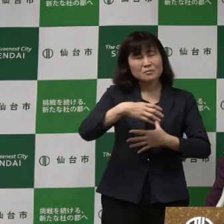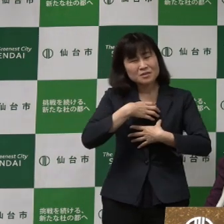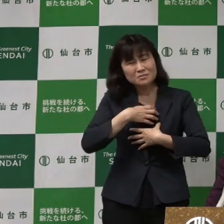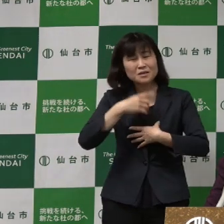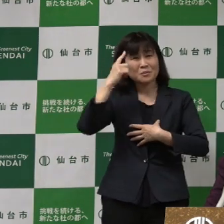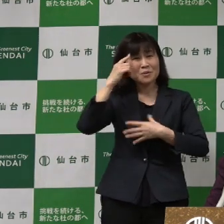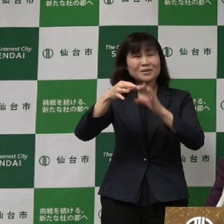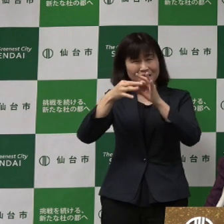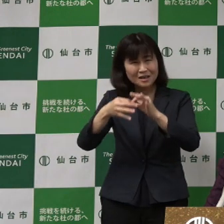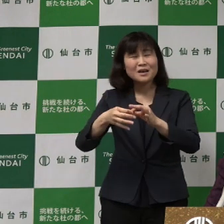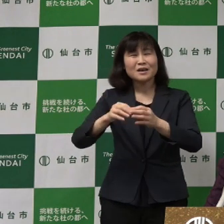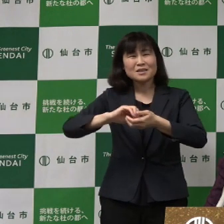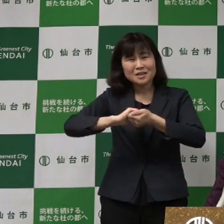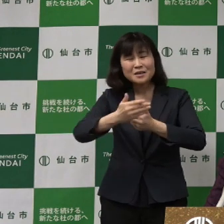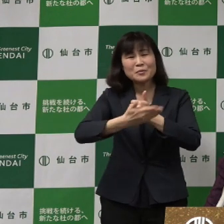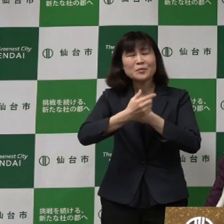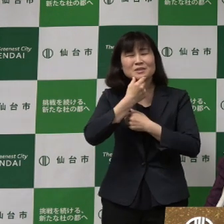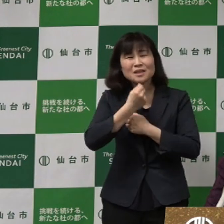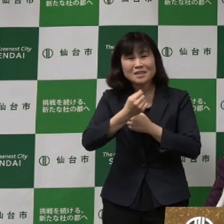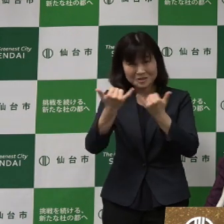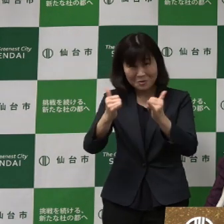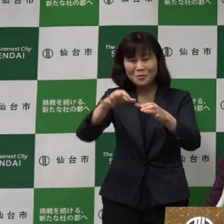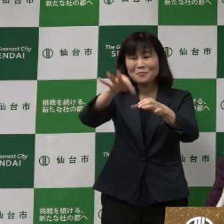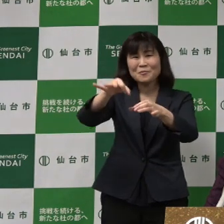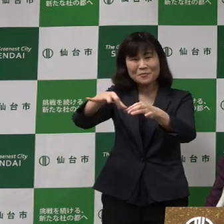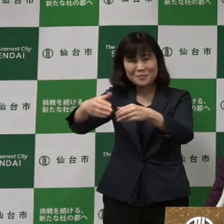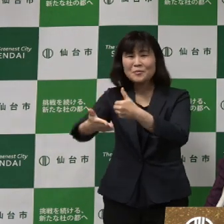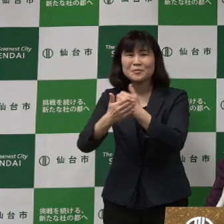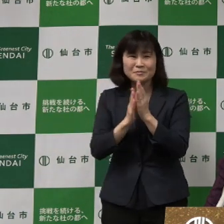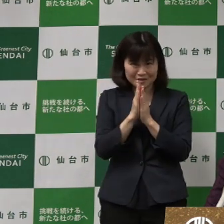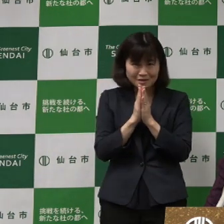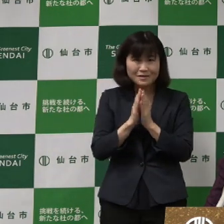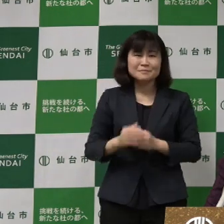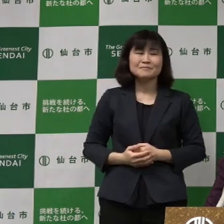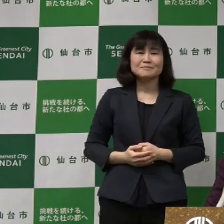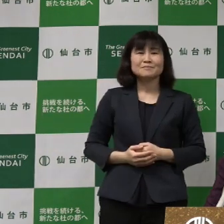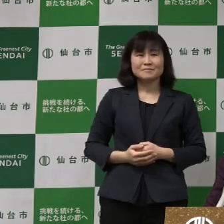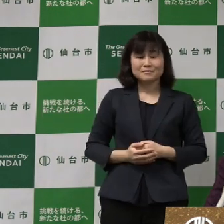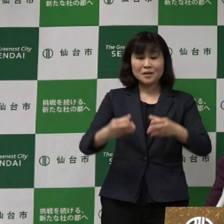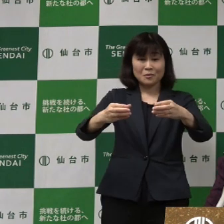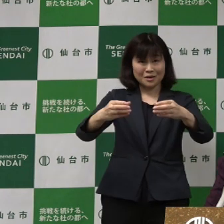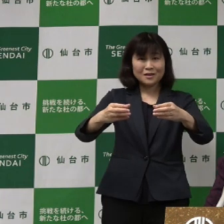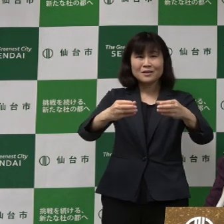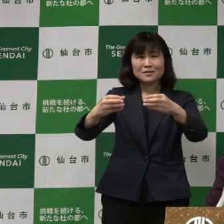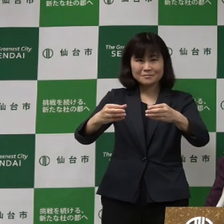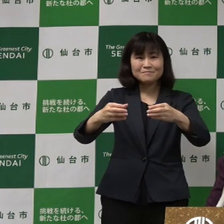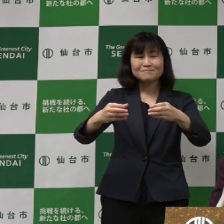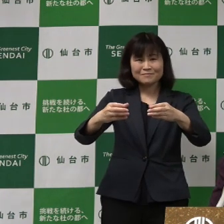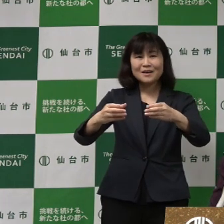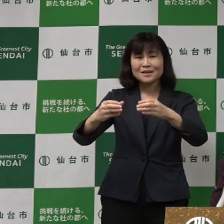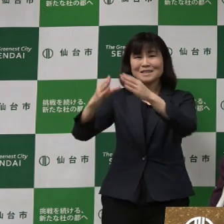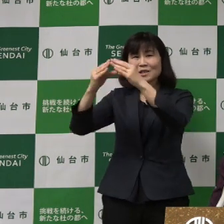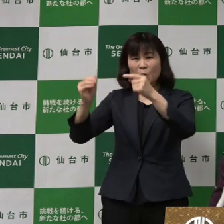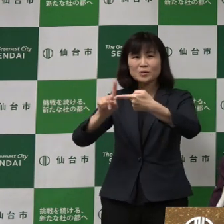にぜひご協力をいただきたいと考えております。でこの募っていただいた募金については日本